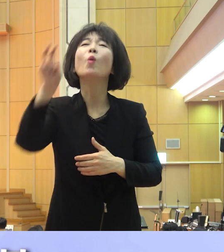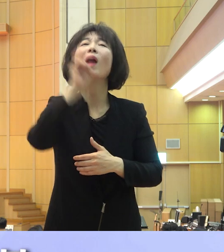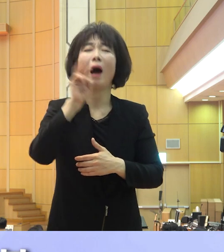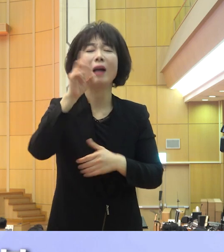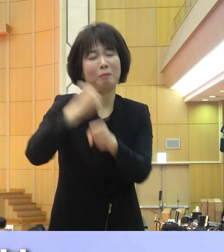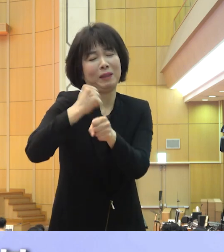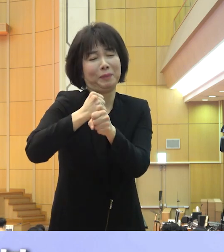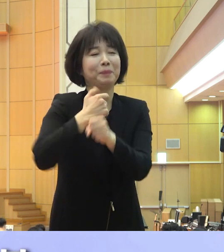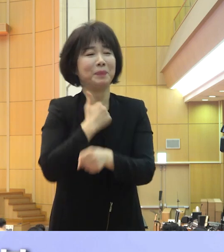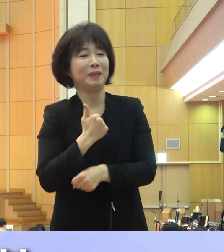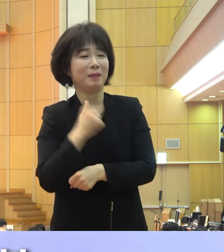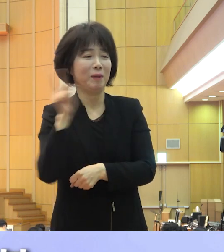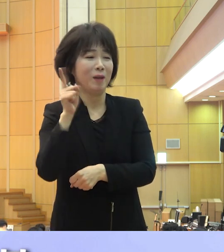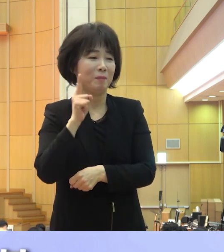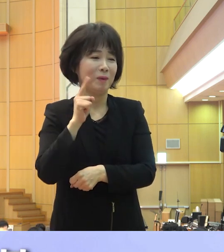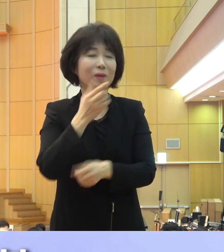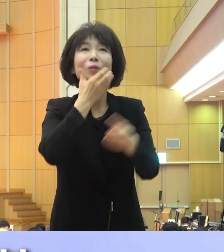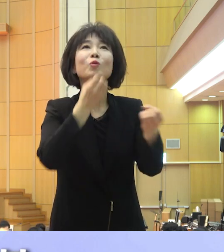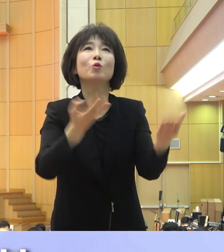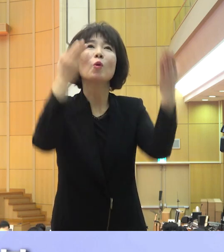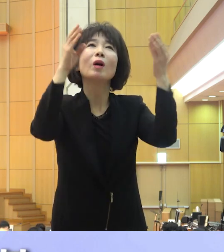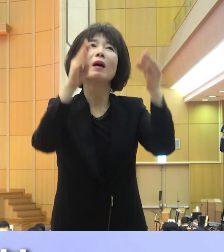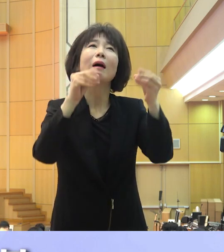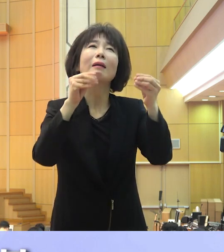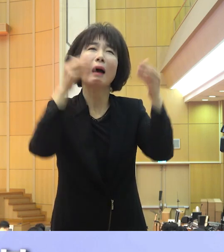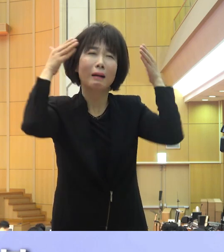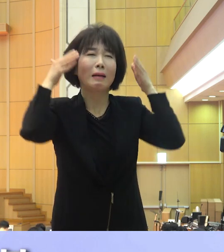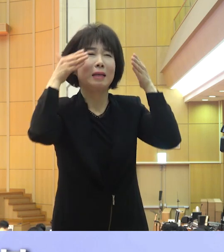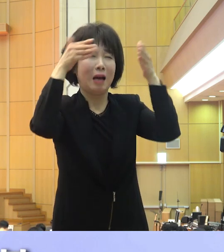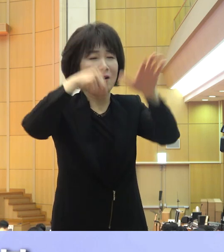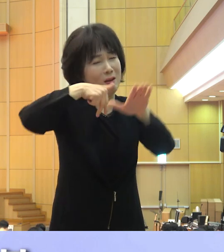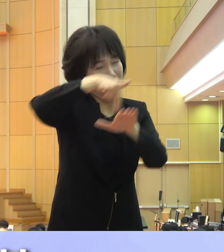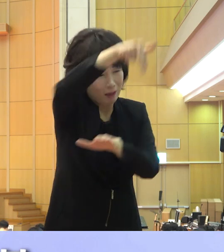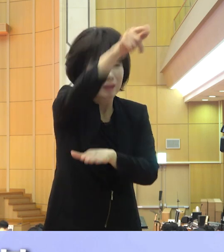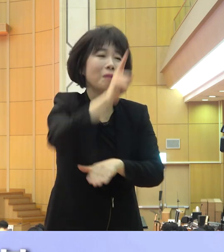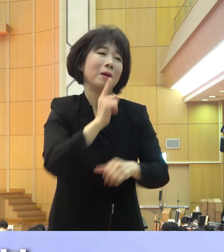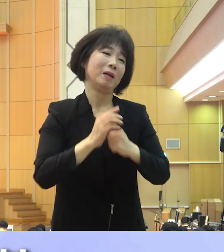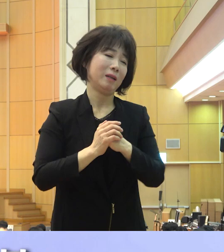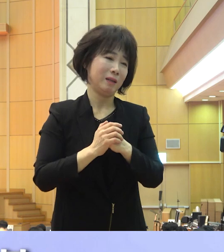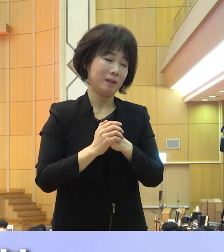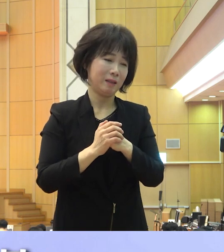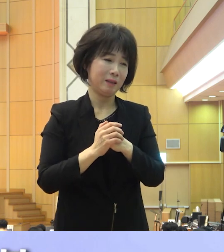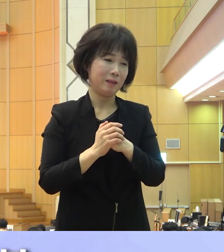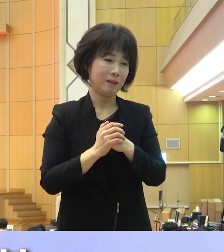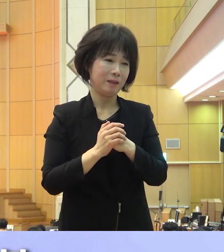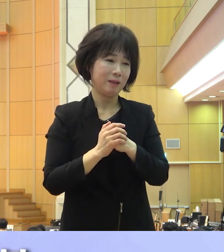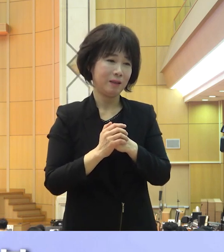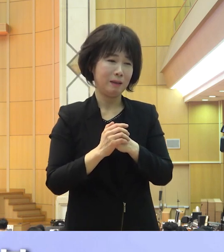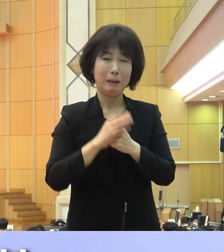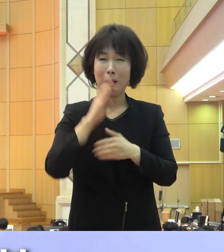찬양을 또 하나 만들었거든요. 그게 가나안 땅 들어가는 내용이에요.